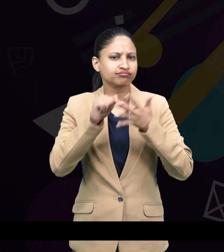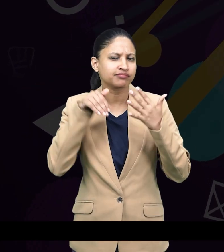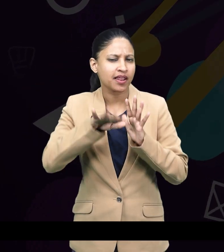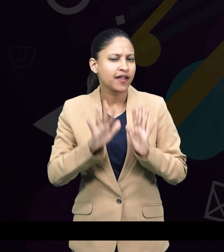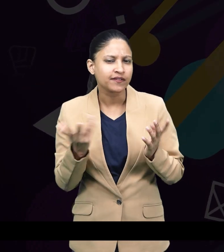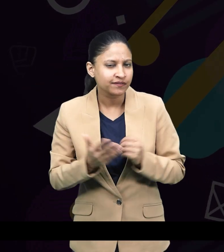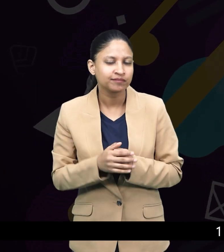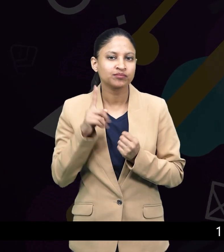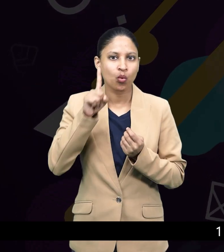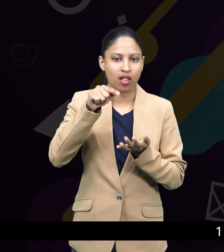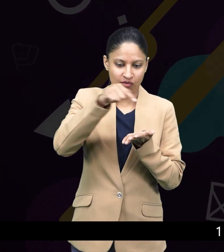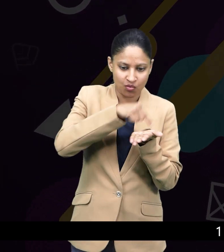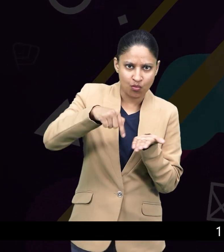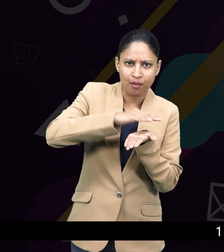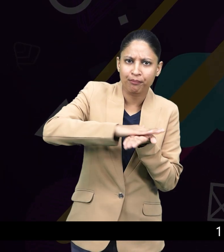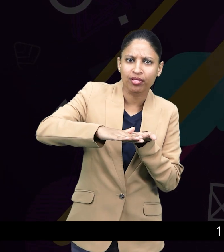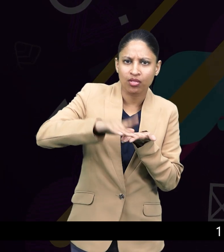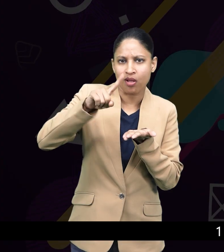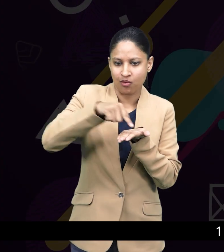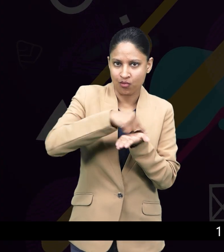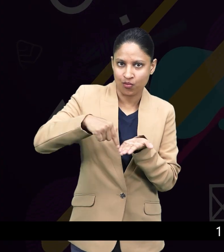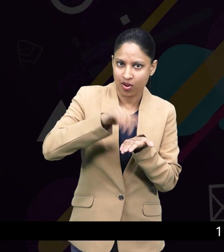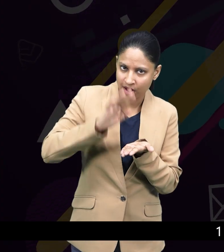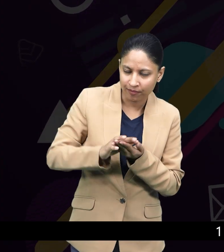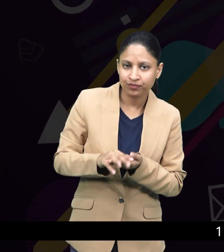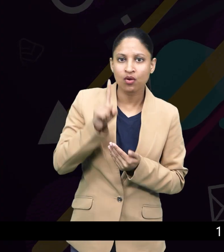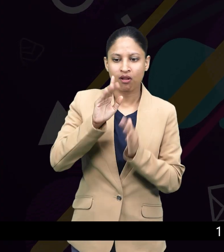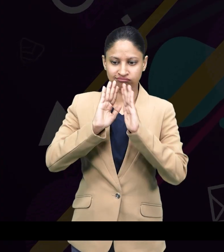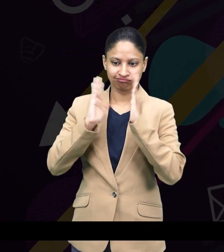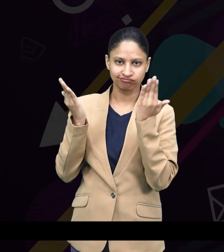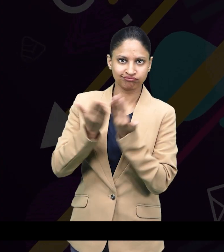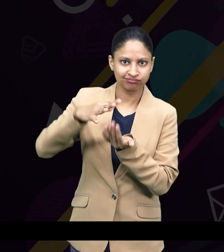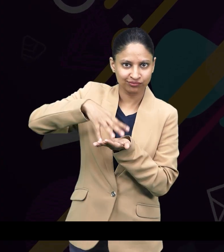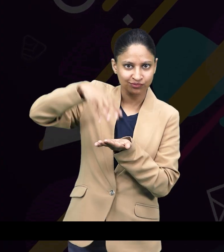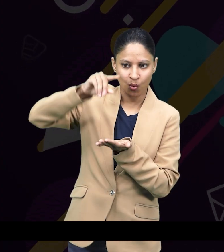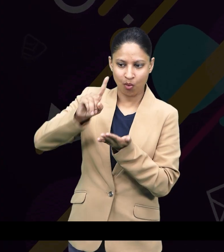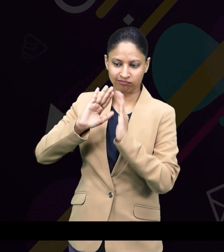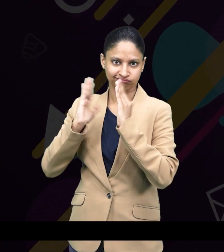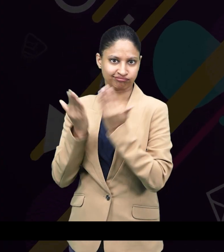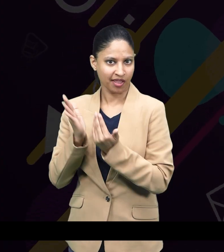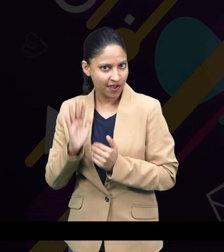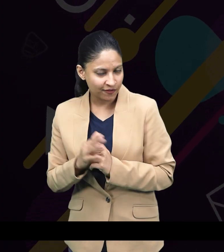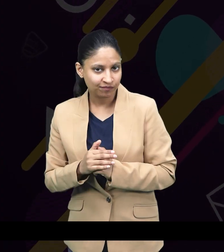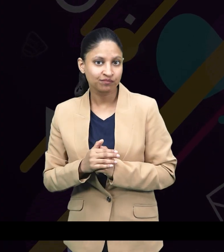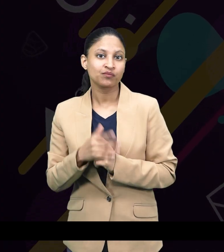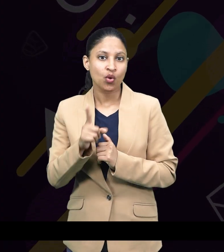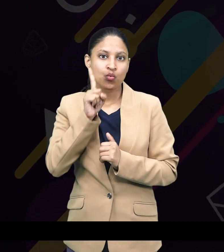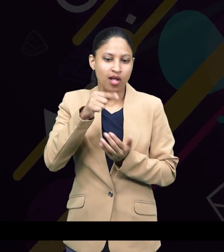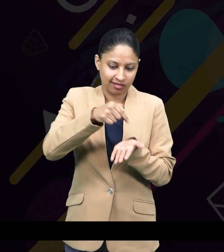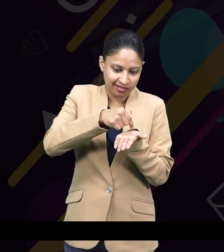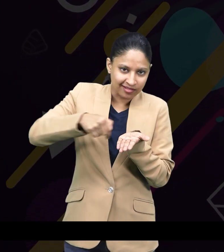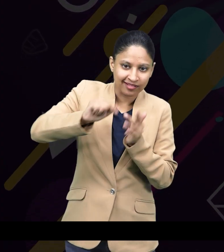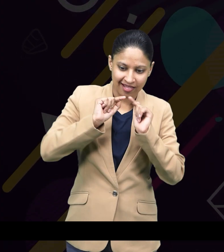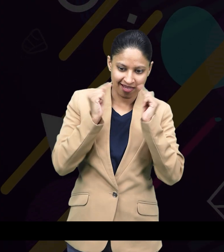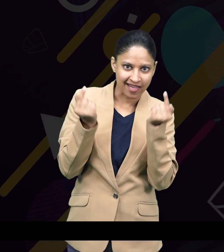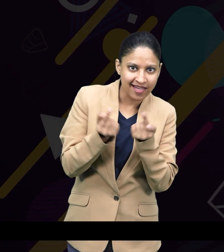इसमें होते हैं एक समतल सतह, आधार, एक विकृत सतह, एक किनारा,